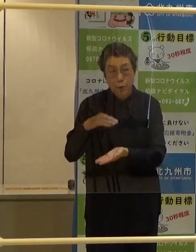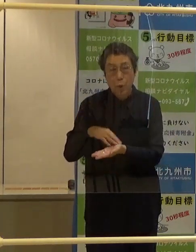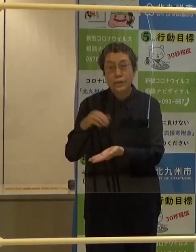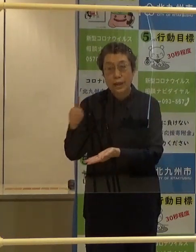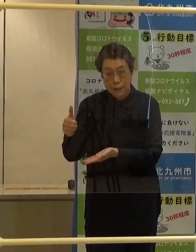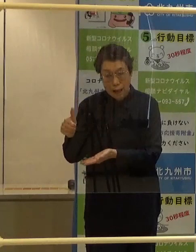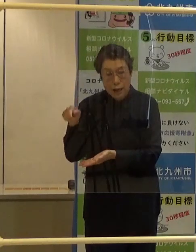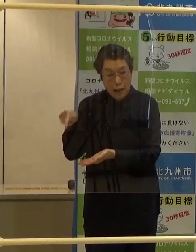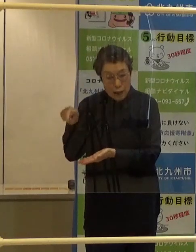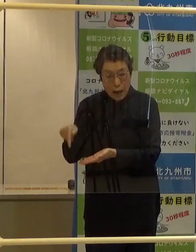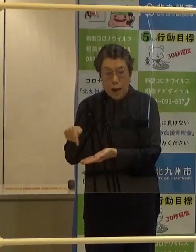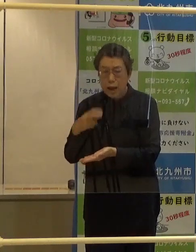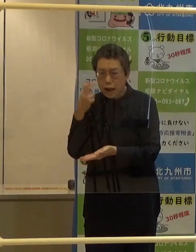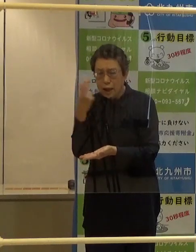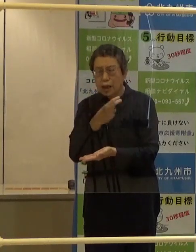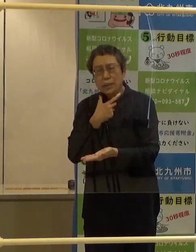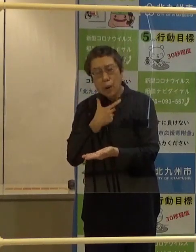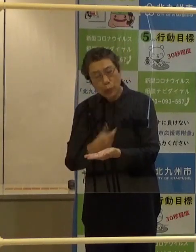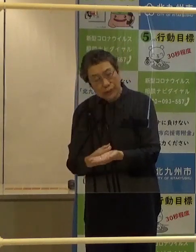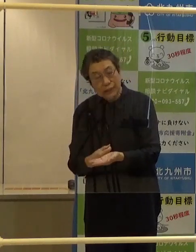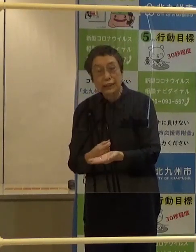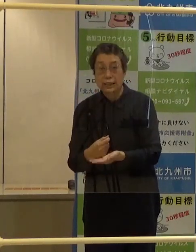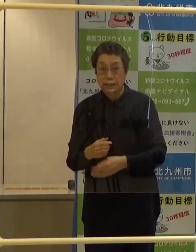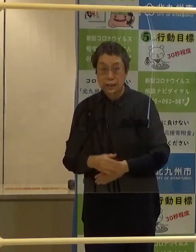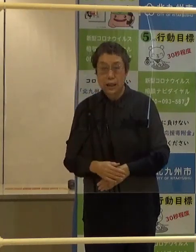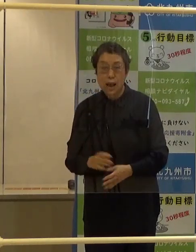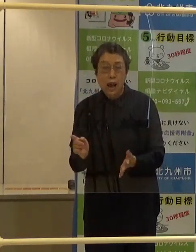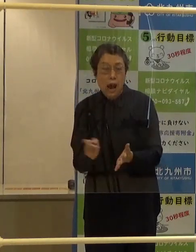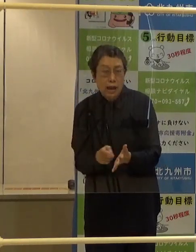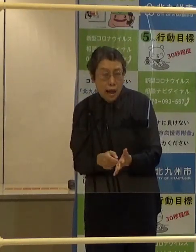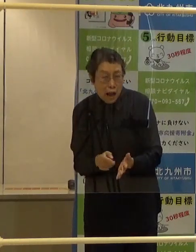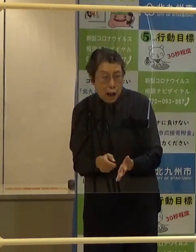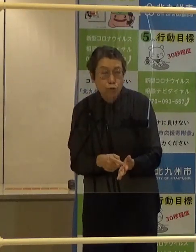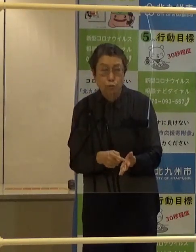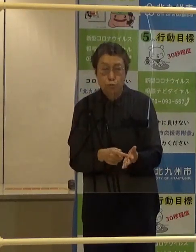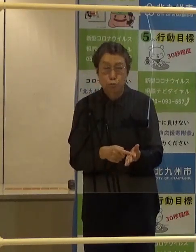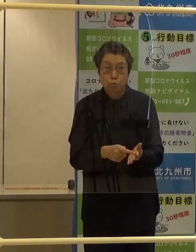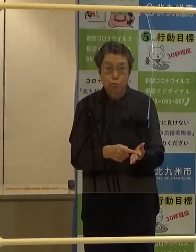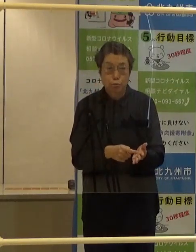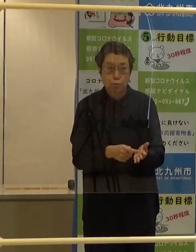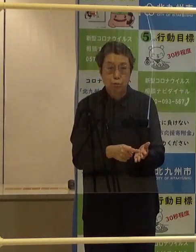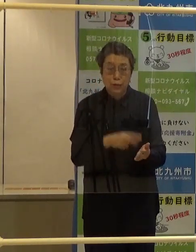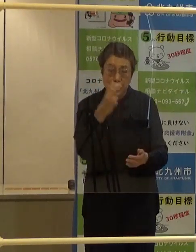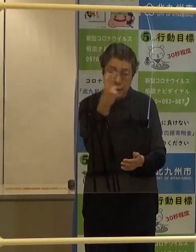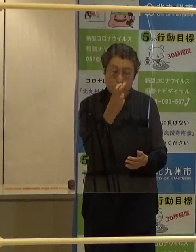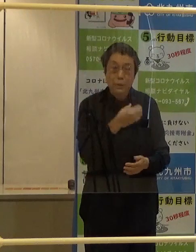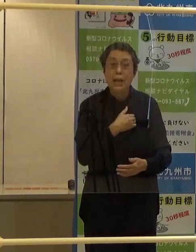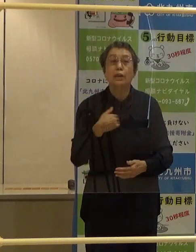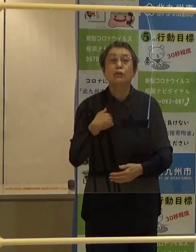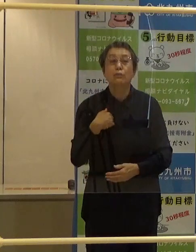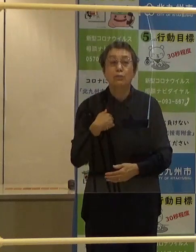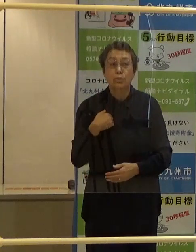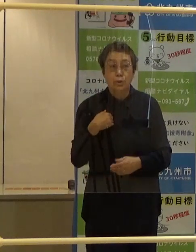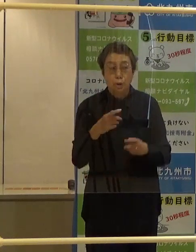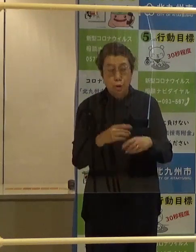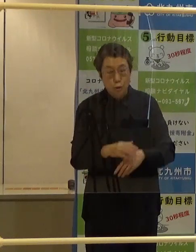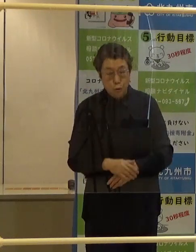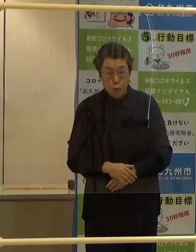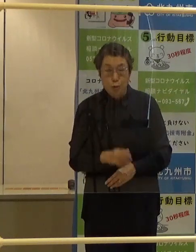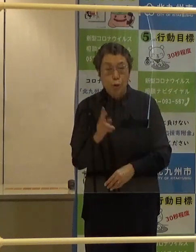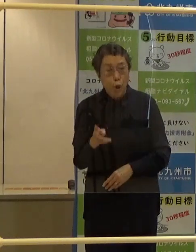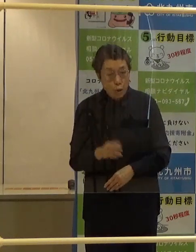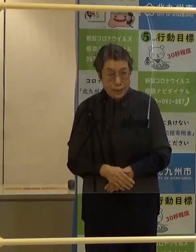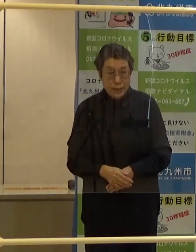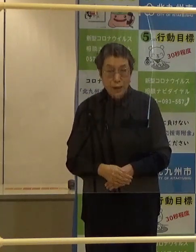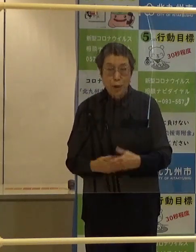検査してほしいというときに、迅速に対応できるようにもう一つの保健所外のルートを作る